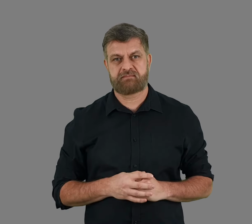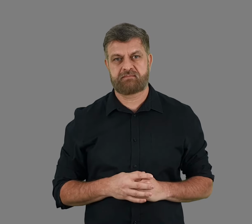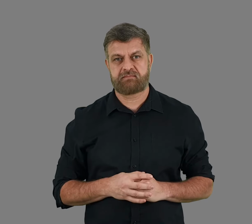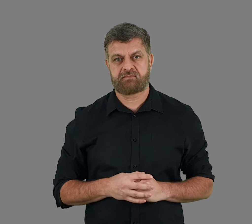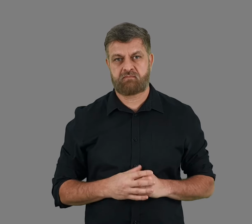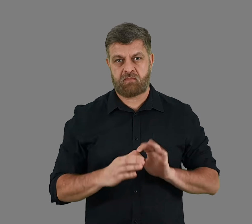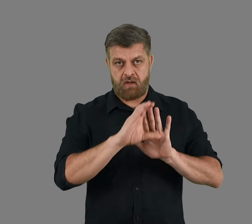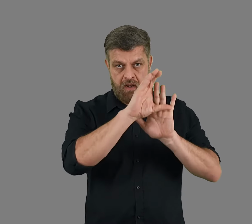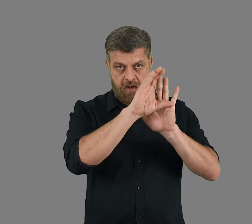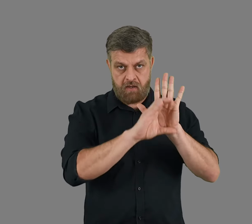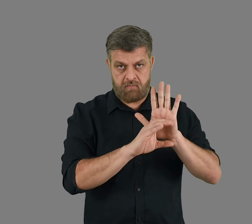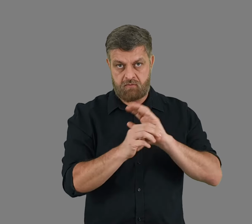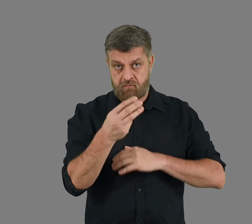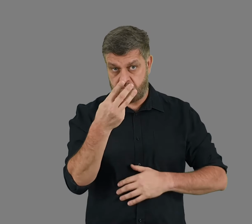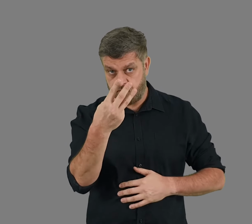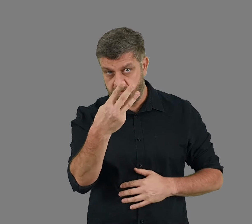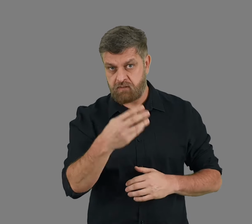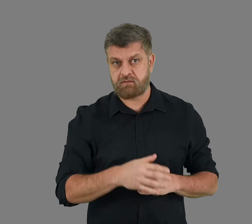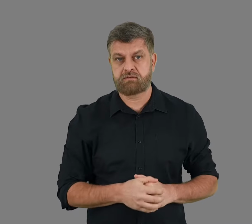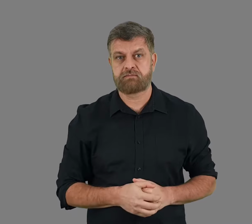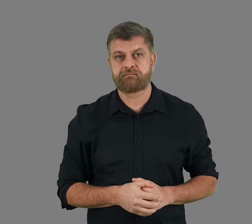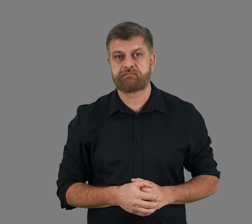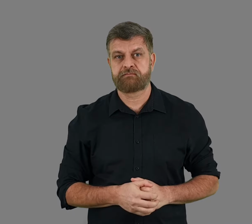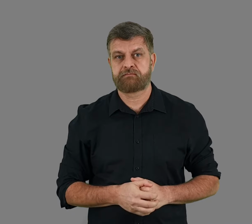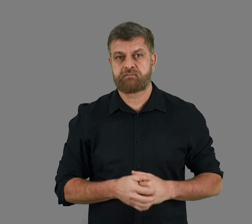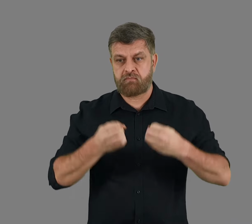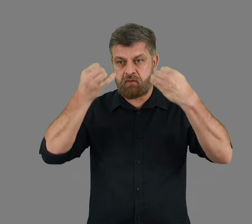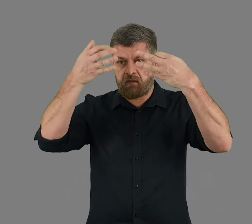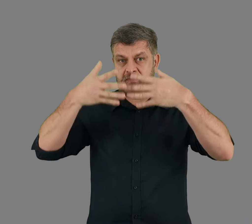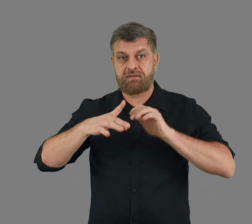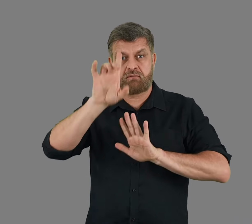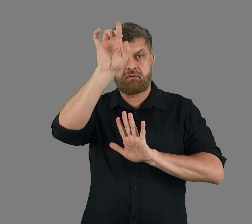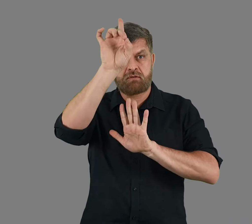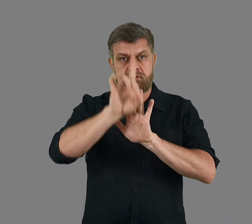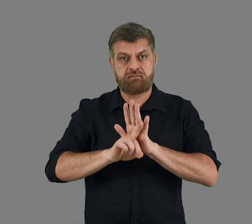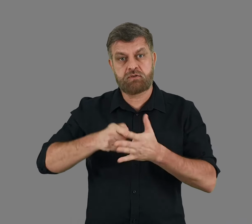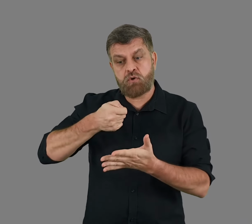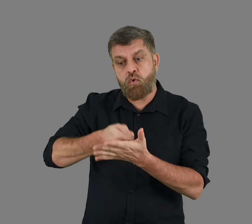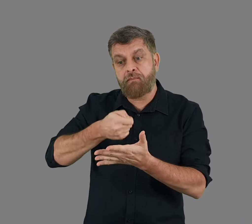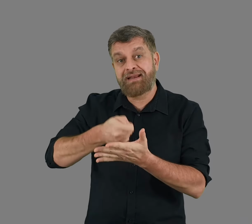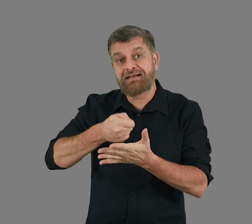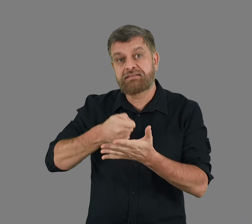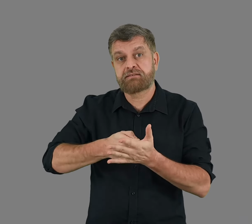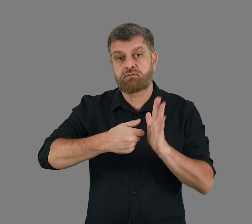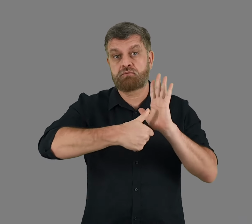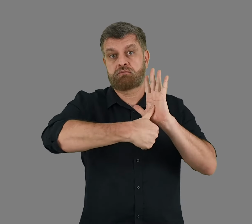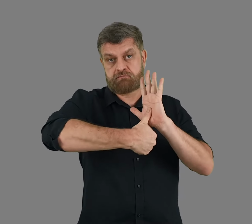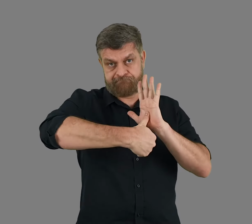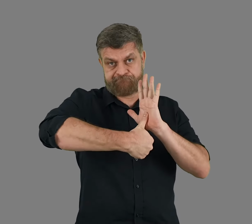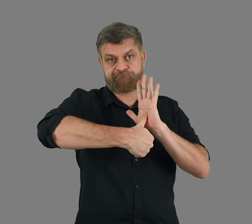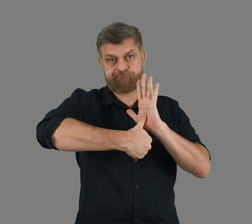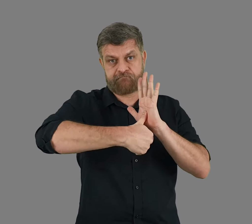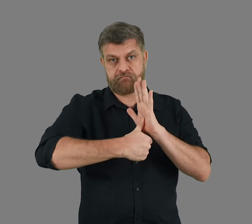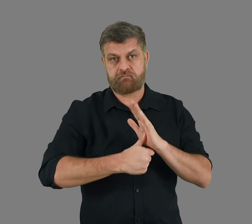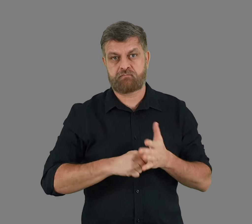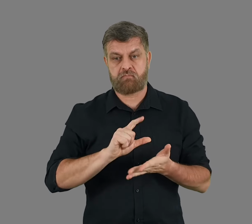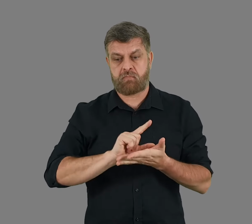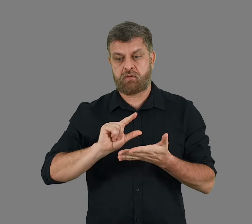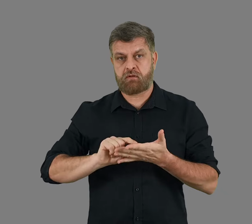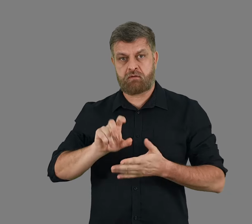Capítulo 3. Definição, direitos e deveres dos associados. Artigo 5. Dos